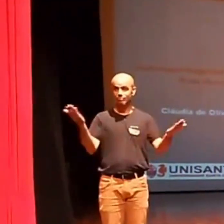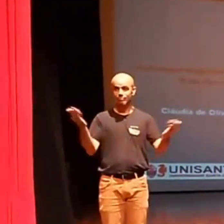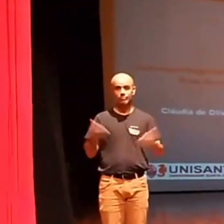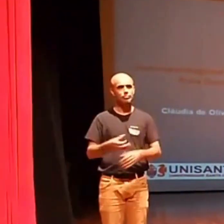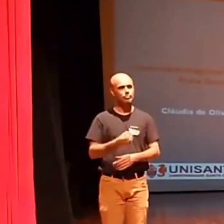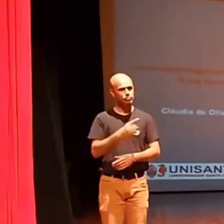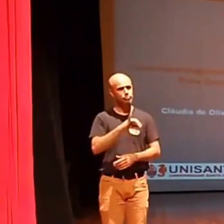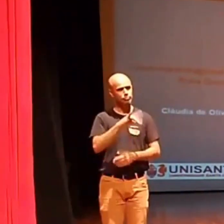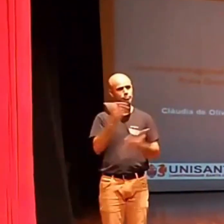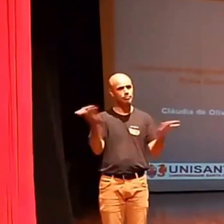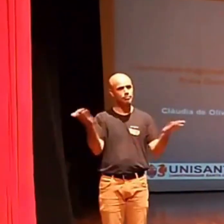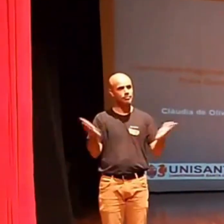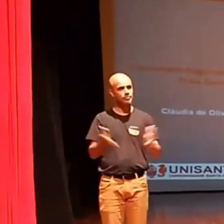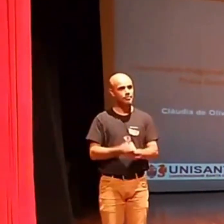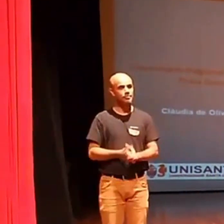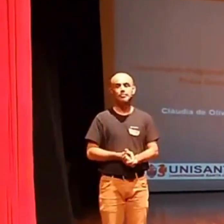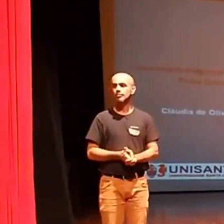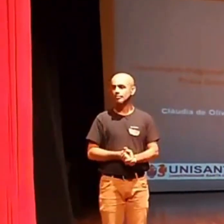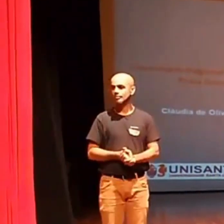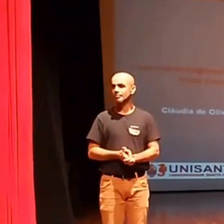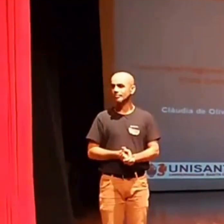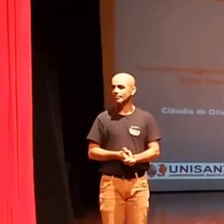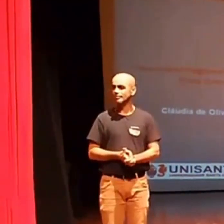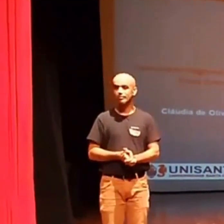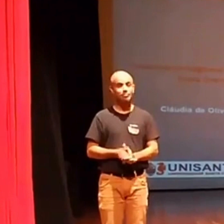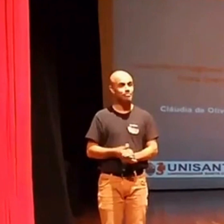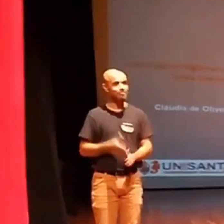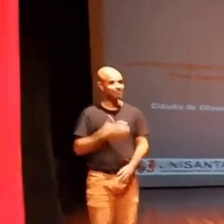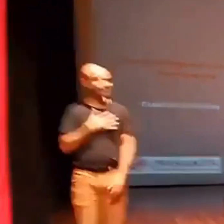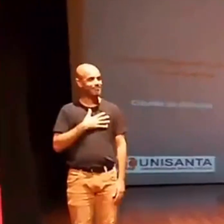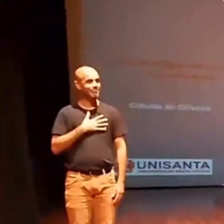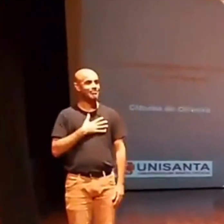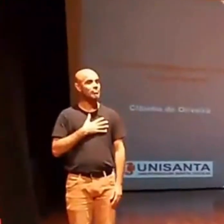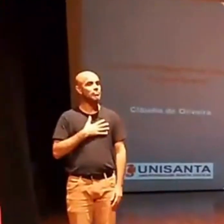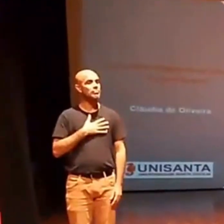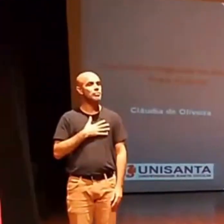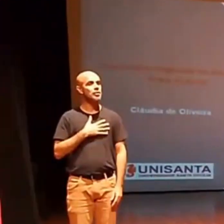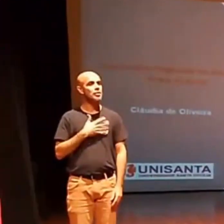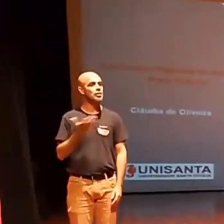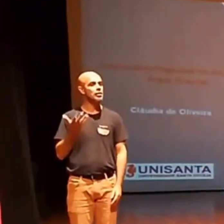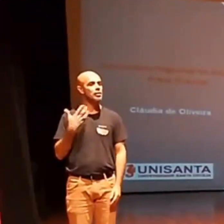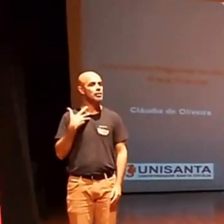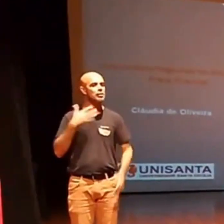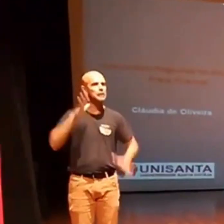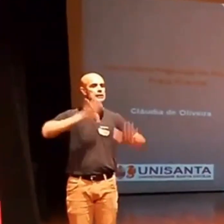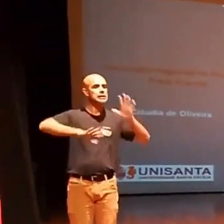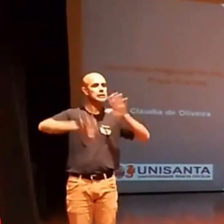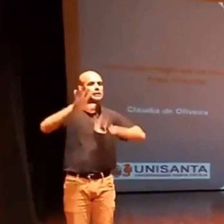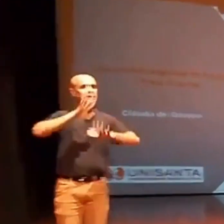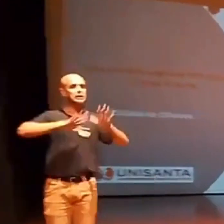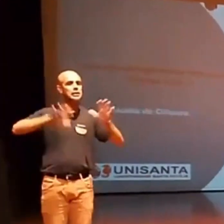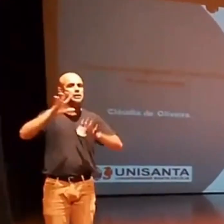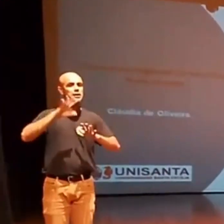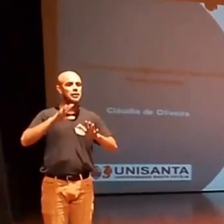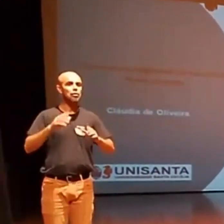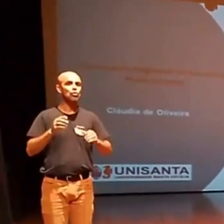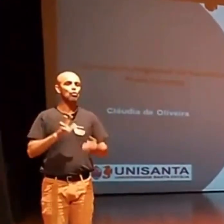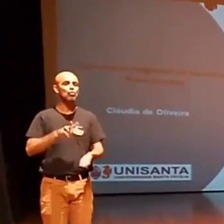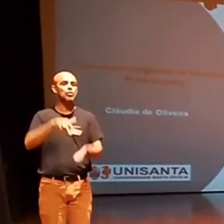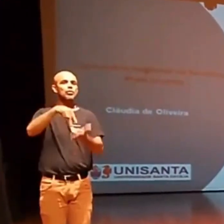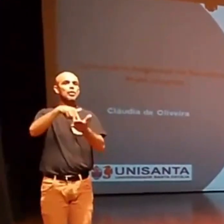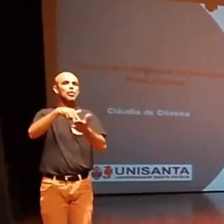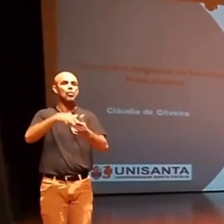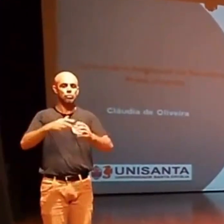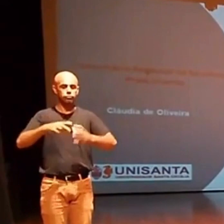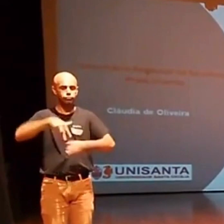Bom dia, pessoal. Bom dia! Ai, que bom. Então, para a gente fazer prevenção, vai todo mundo levantar agora e se espreguiçar.